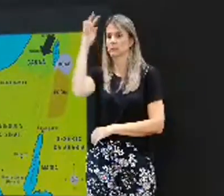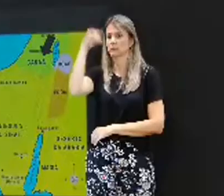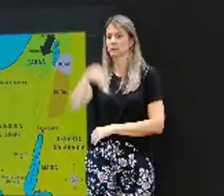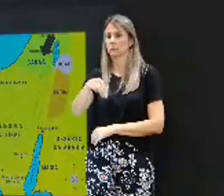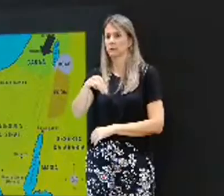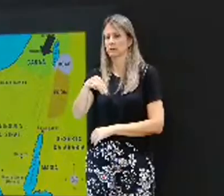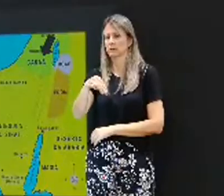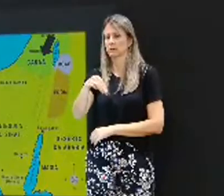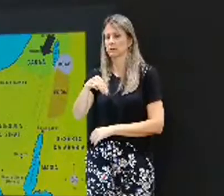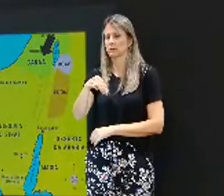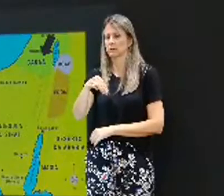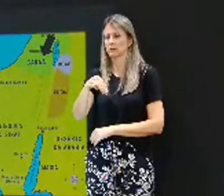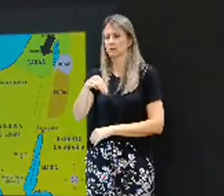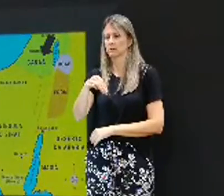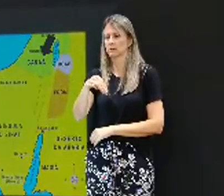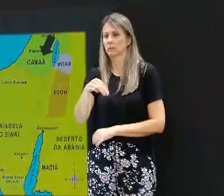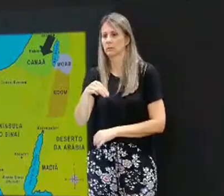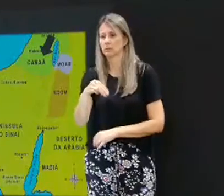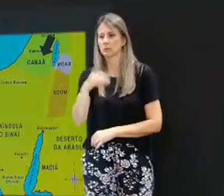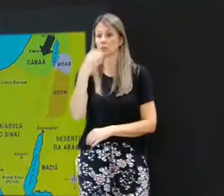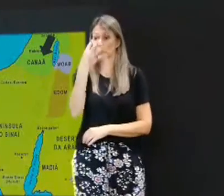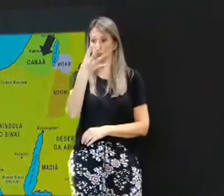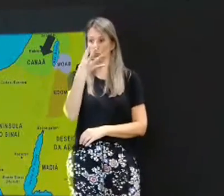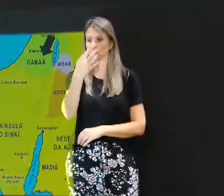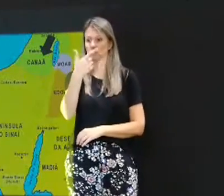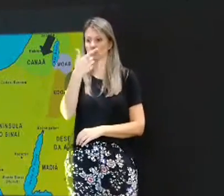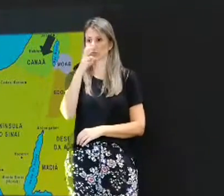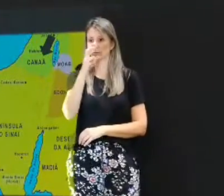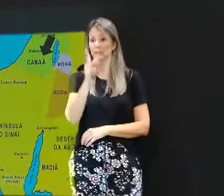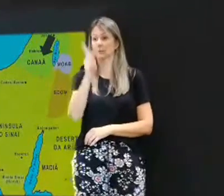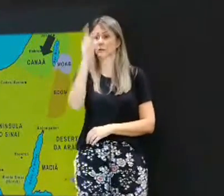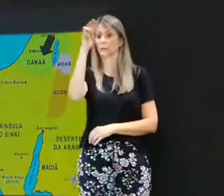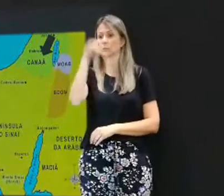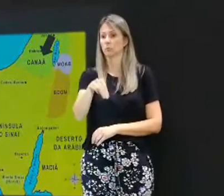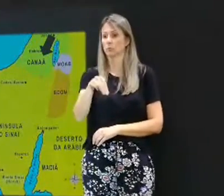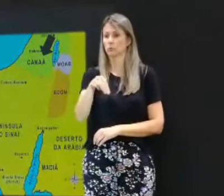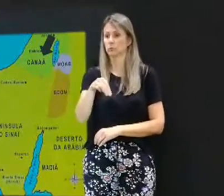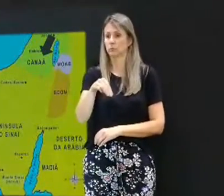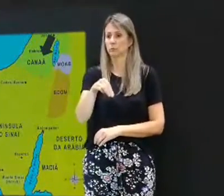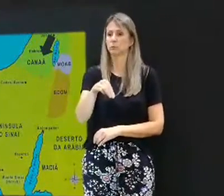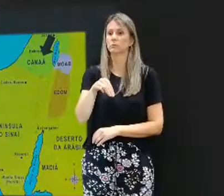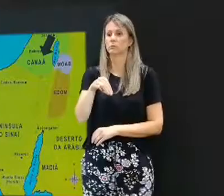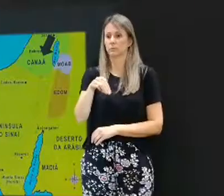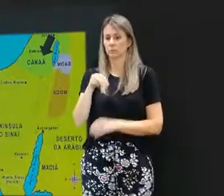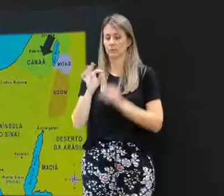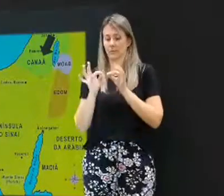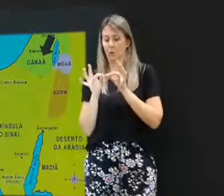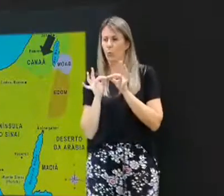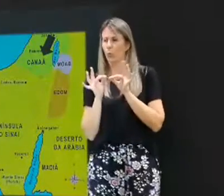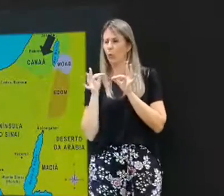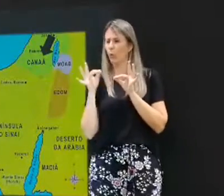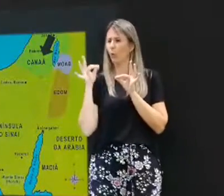Tinha uma distância de 475 quilômetros de distância. 425 quilômetros de distância.